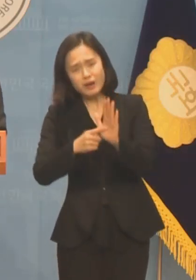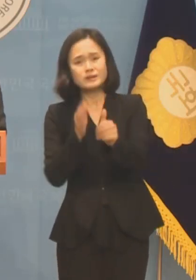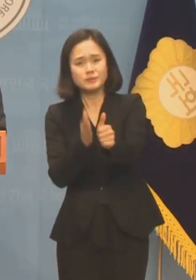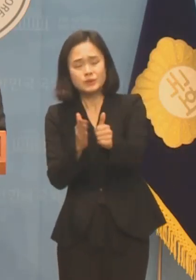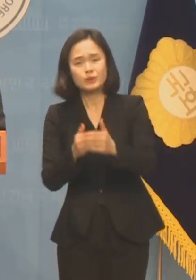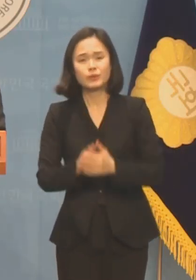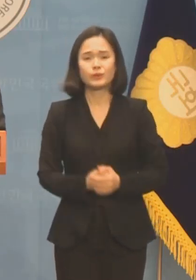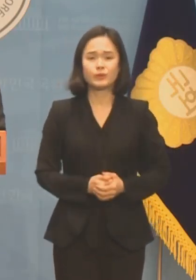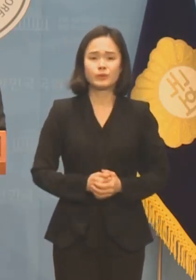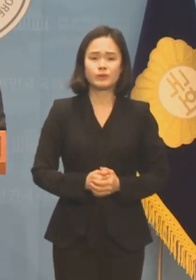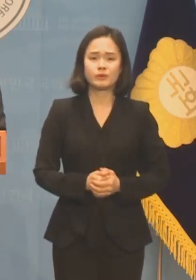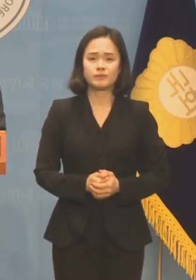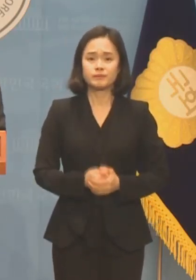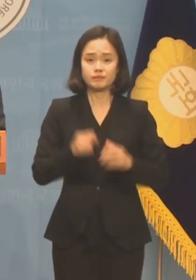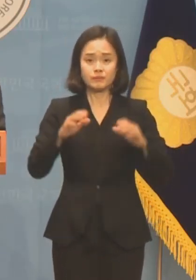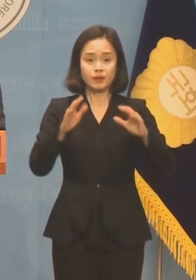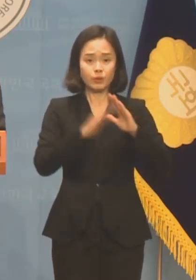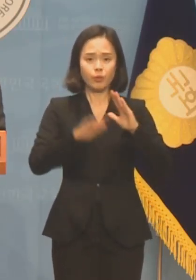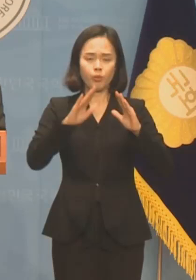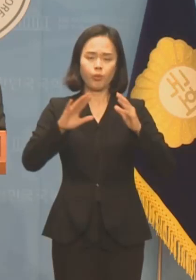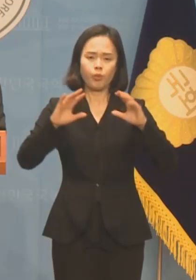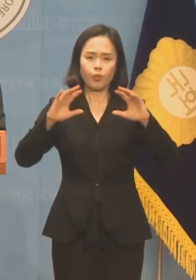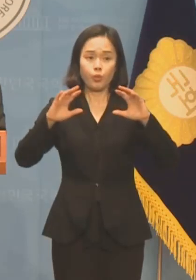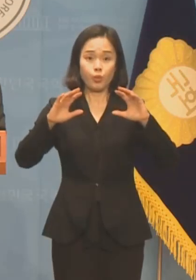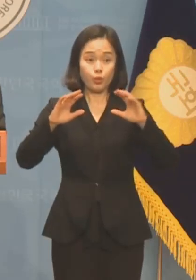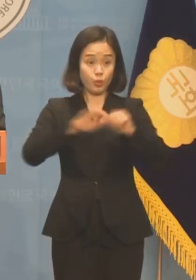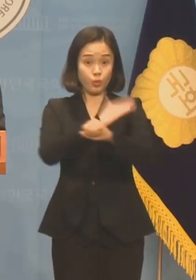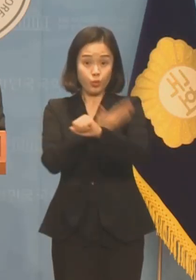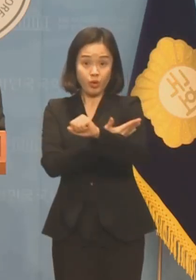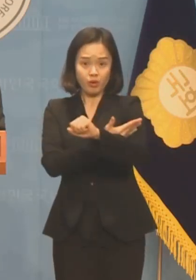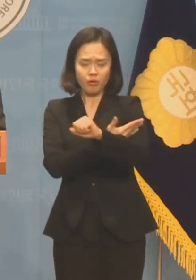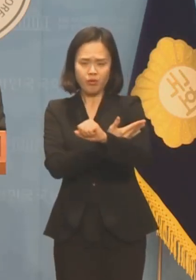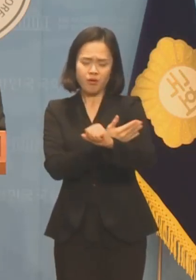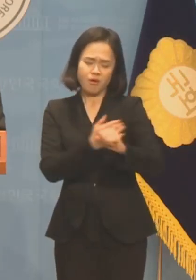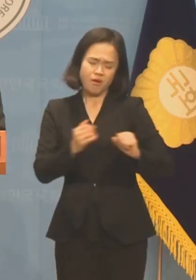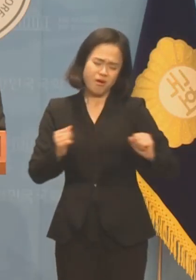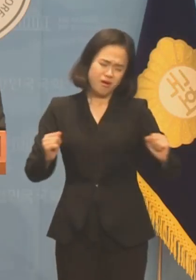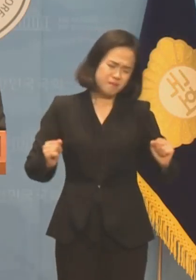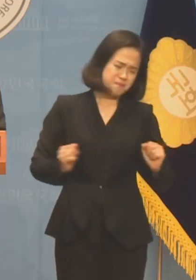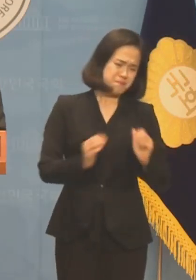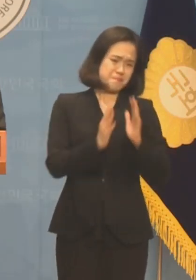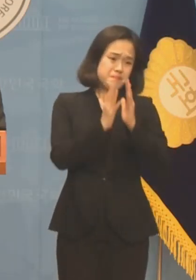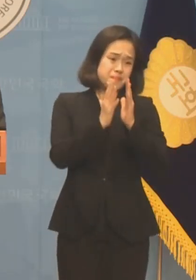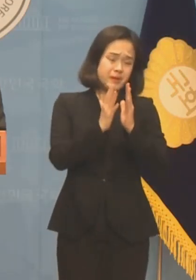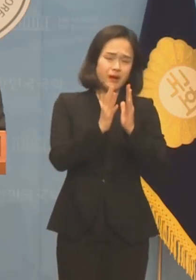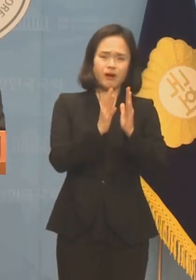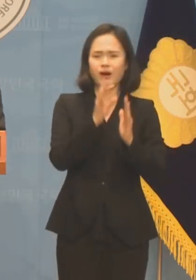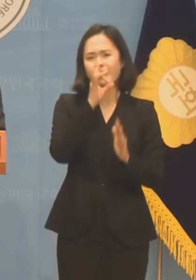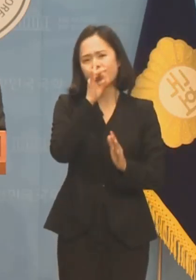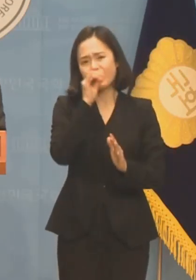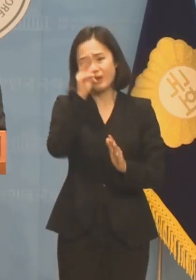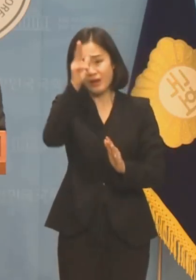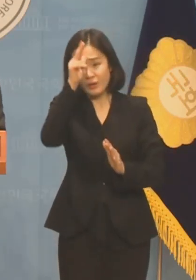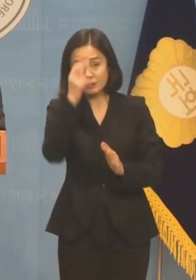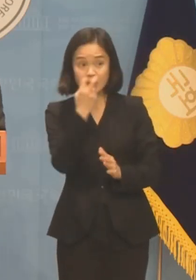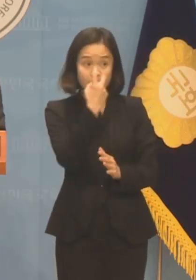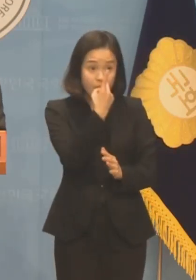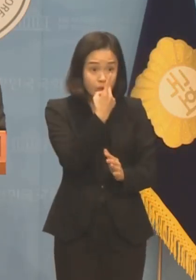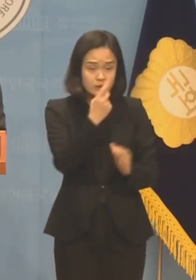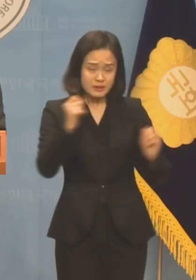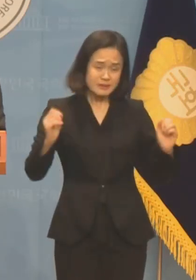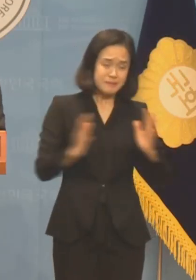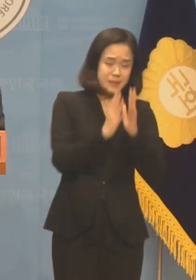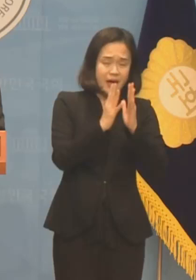참담한 충돌부터, 본인들의 의사와는 무관한 충돌부터 방지해야 하지 않겠습니까? 최상목